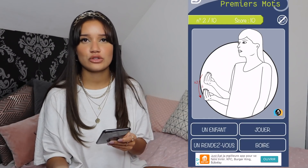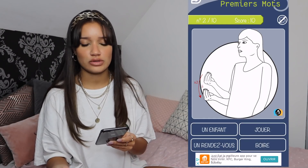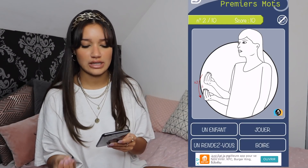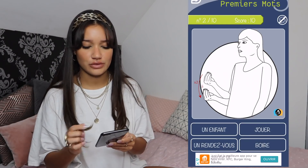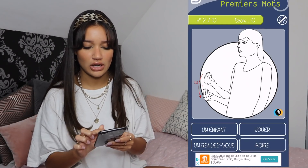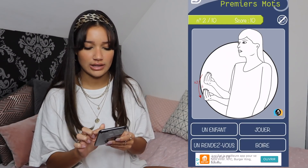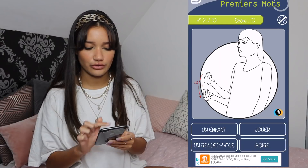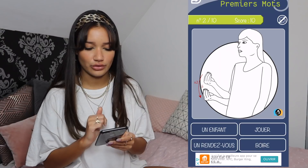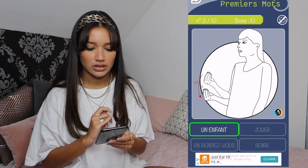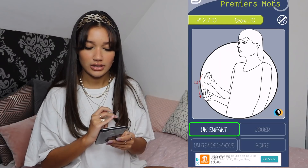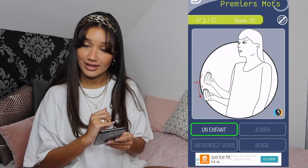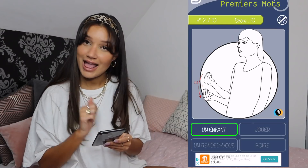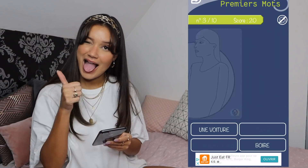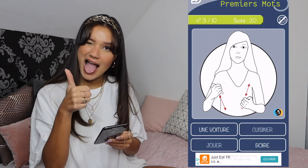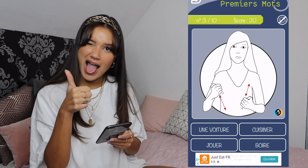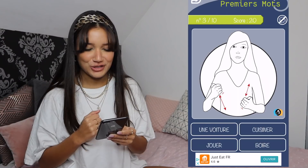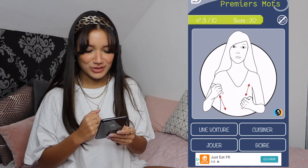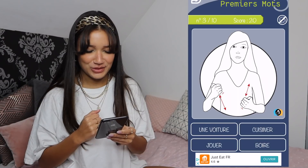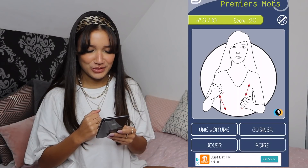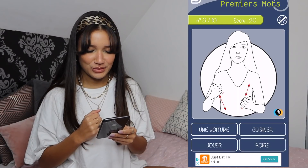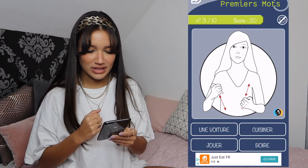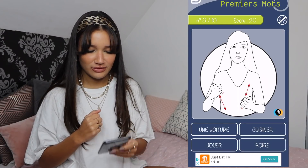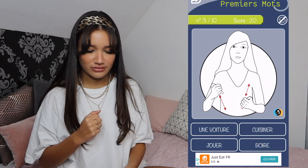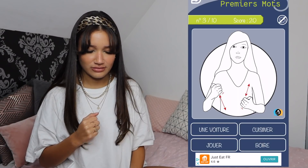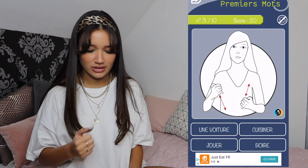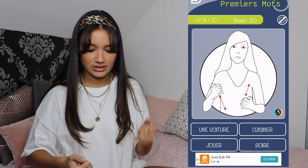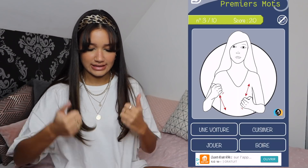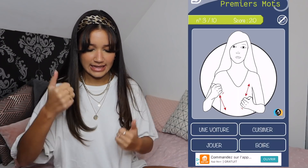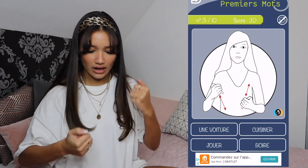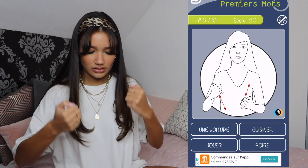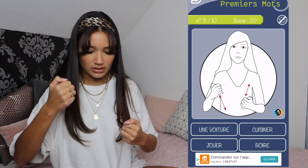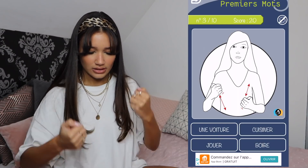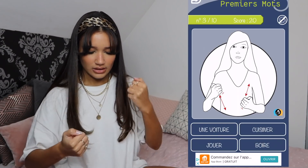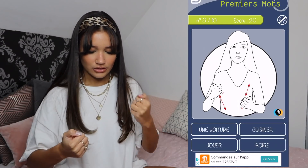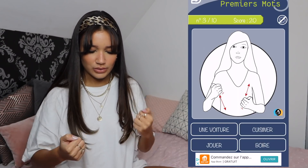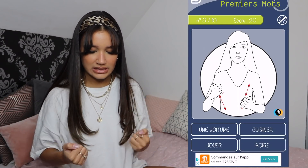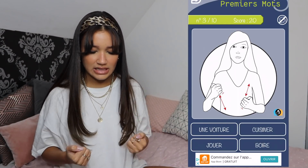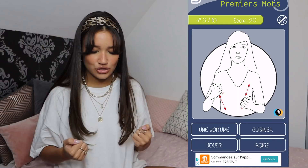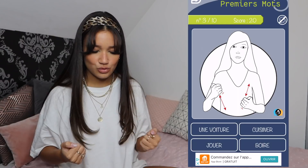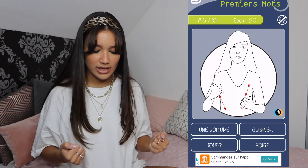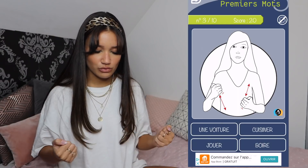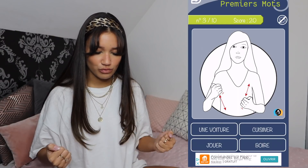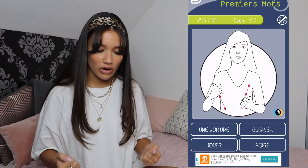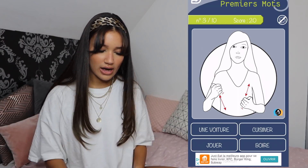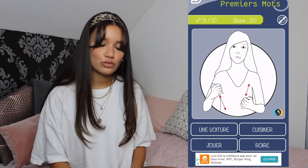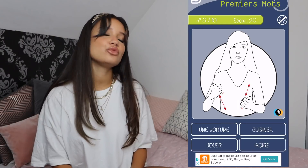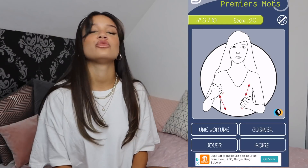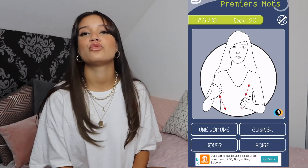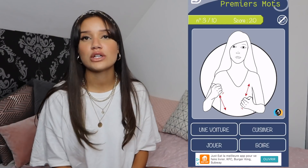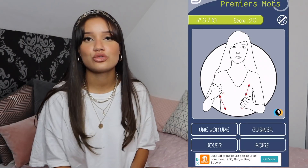sûre que ça veut dire un enfant. Ensuite, nous avons ça. Cuisiner, jouer ou boire ou une voiture,